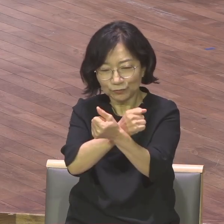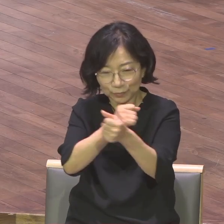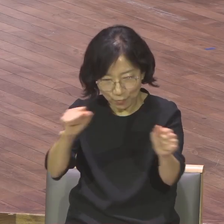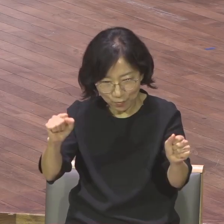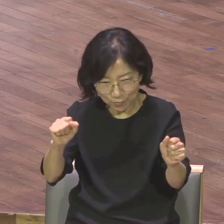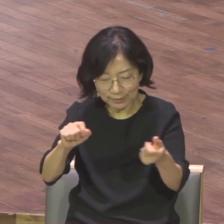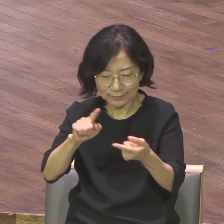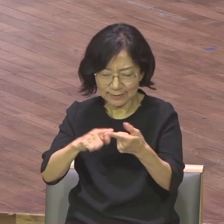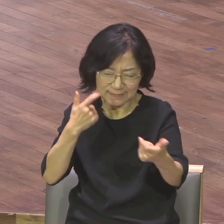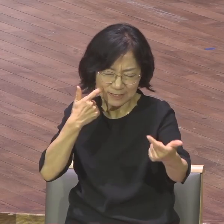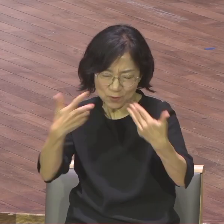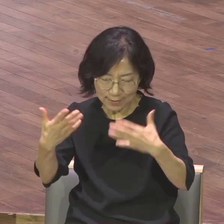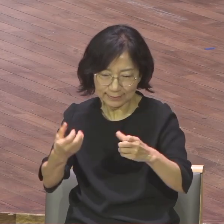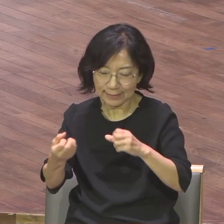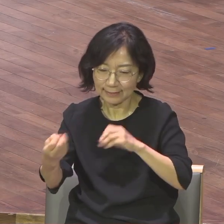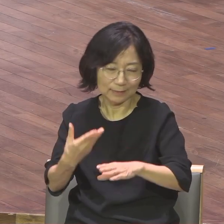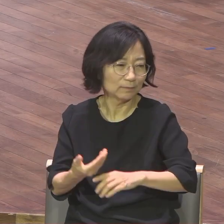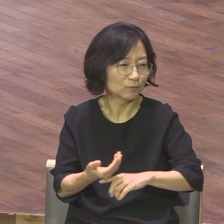줄을 믿습니다.